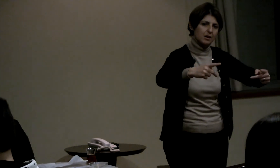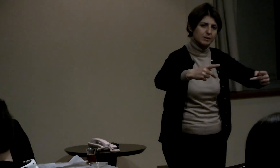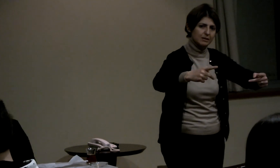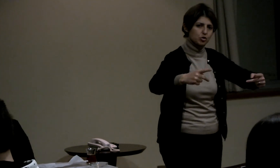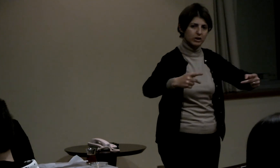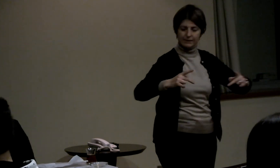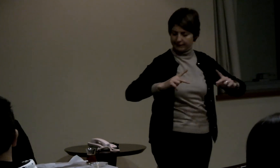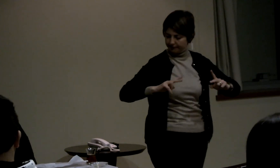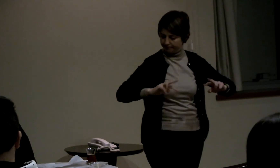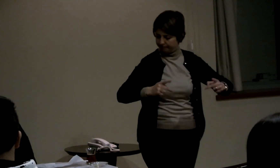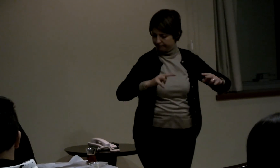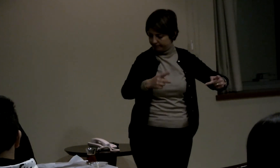da bu şekilde.